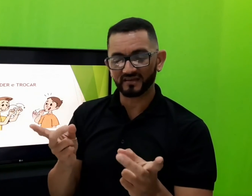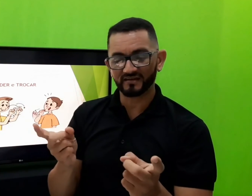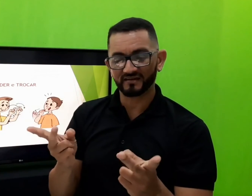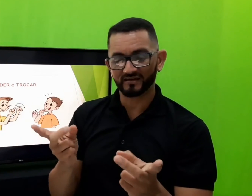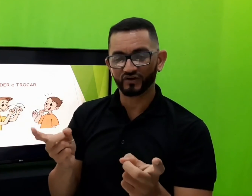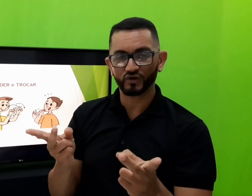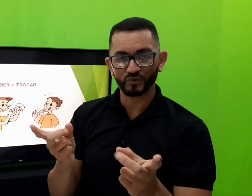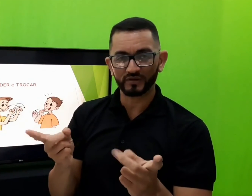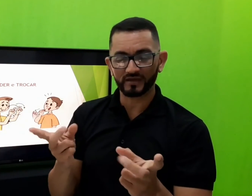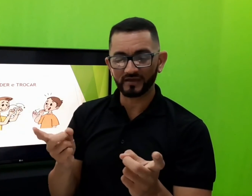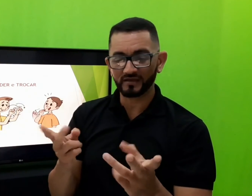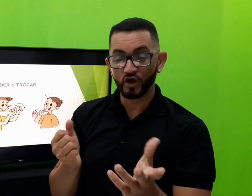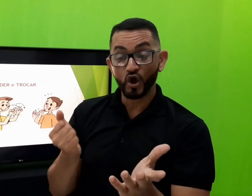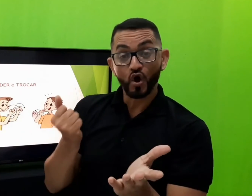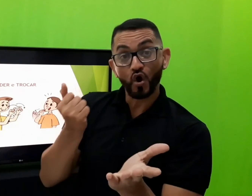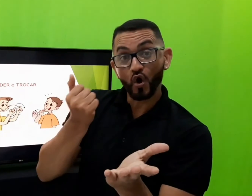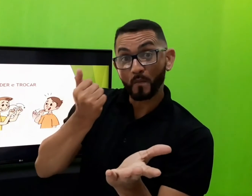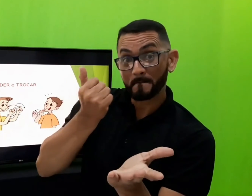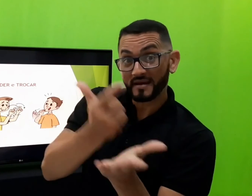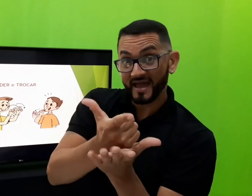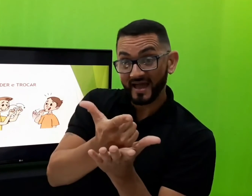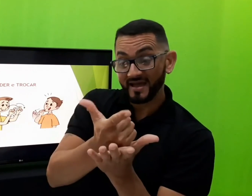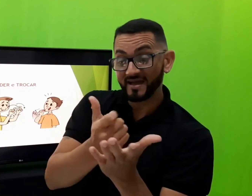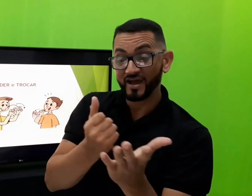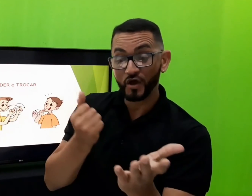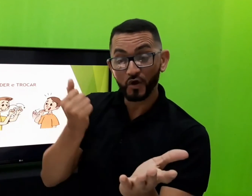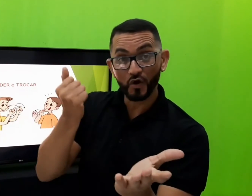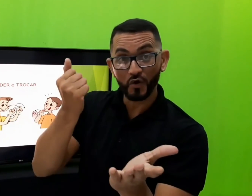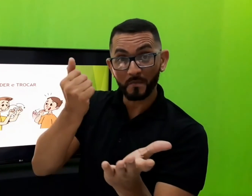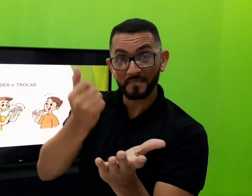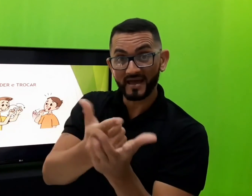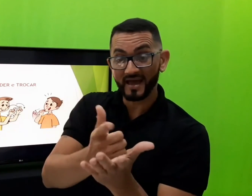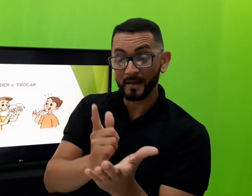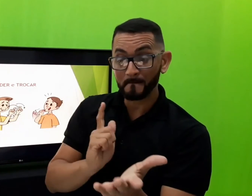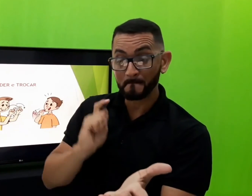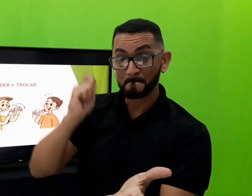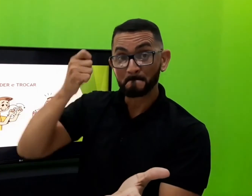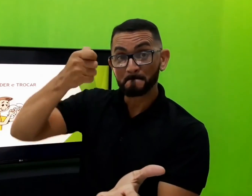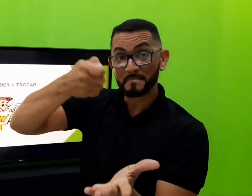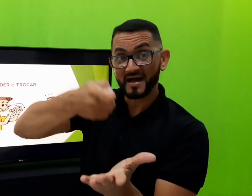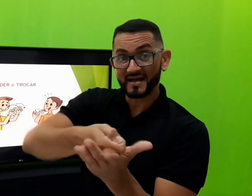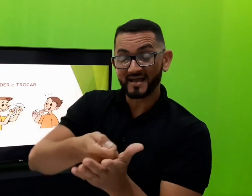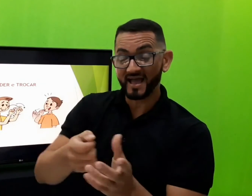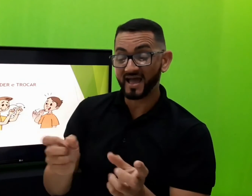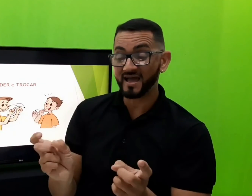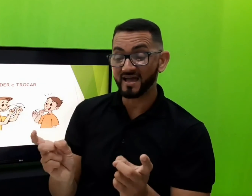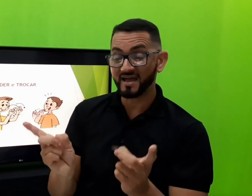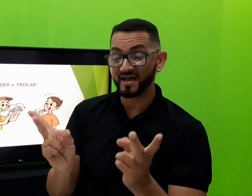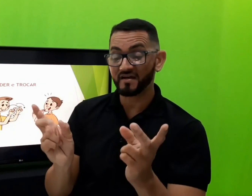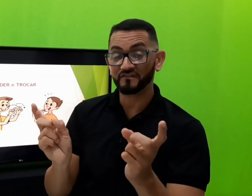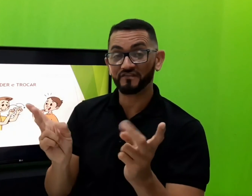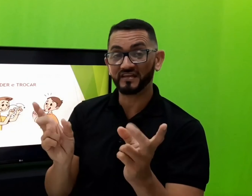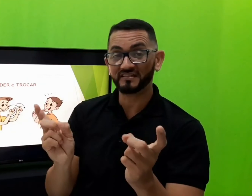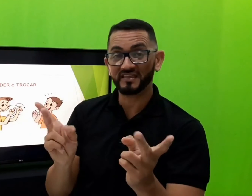vender, ok? Comprar, comprar, pagar,